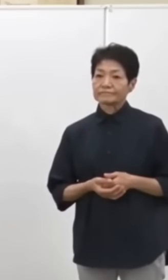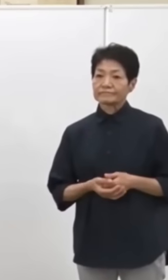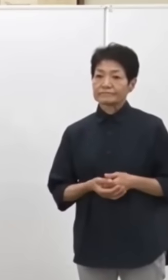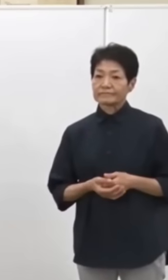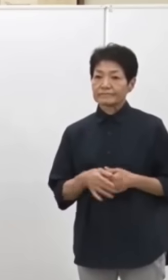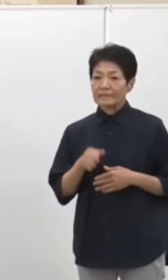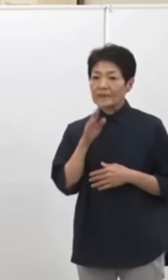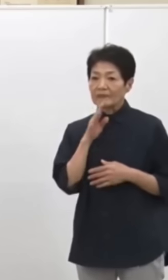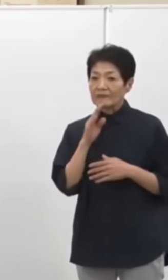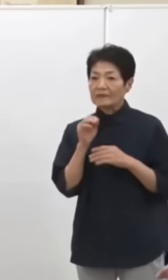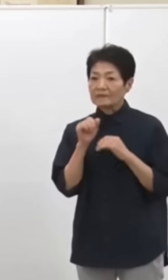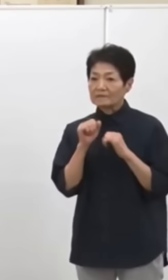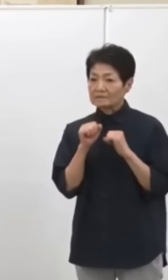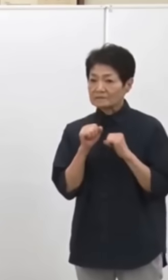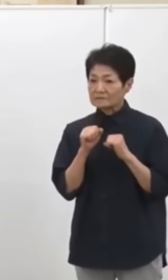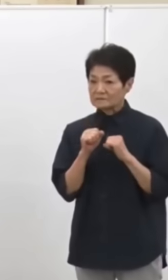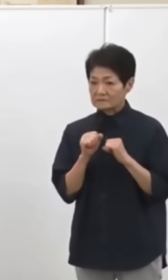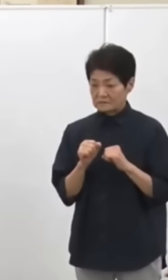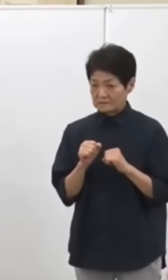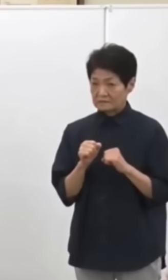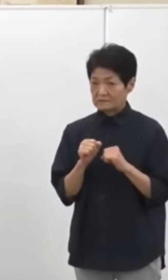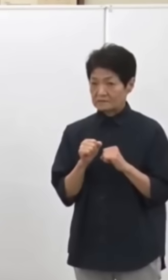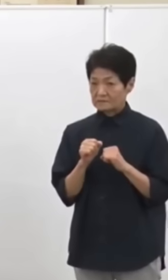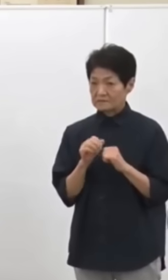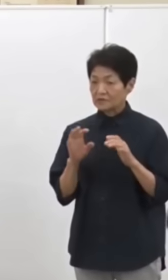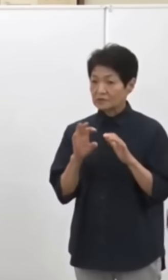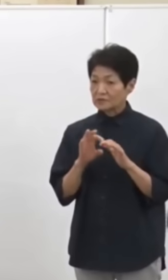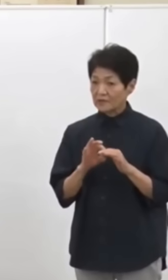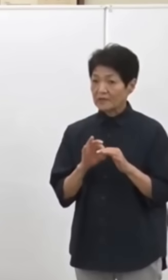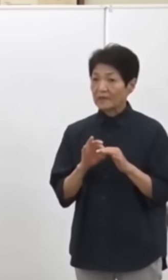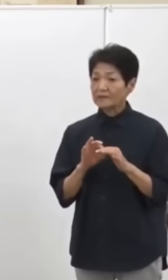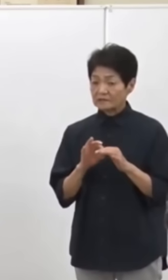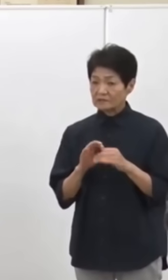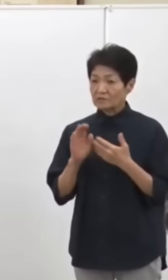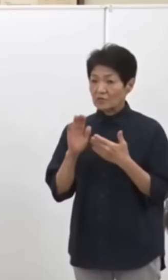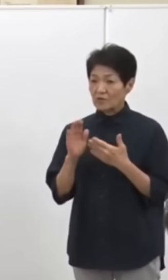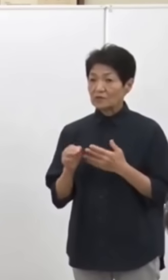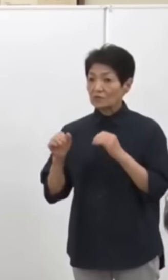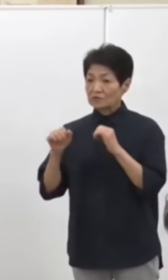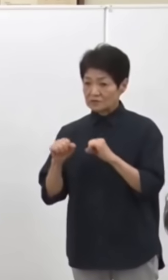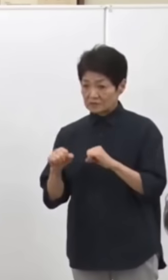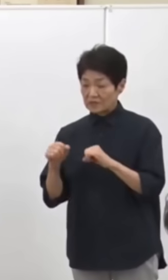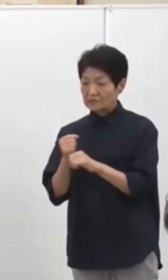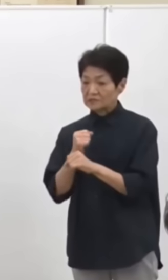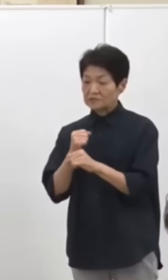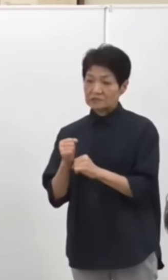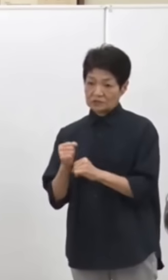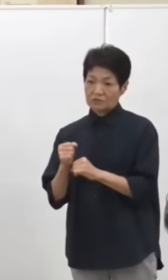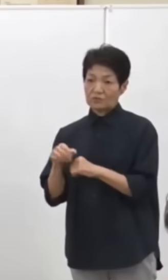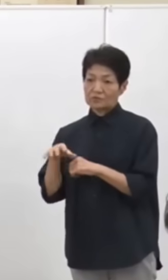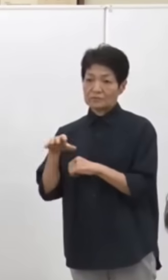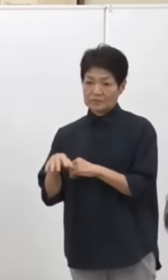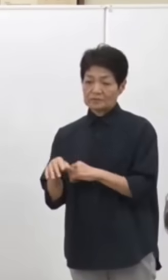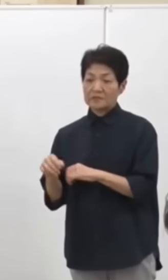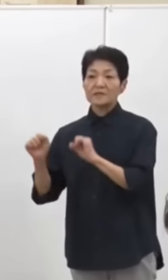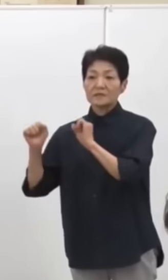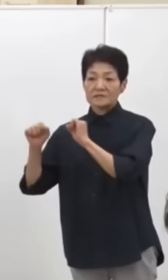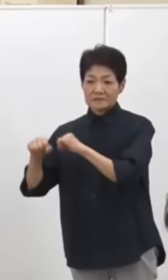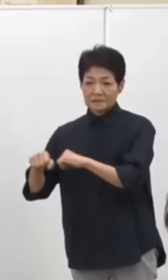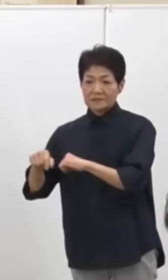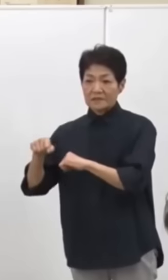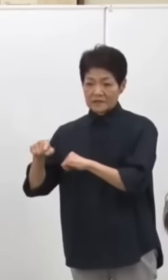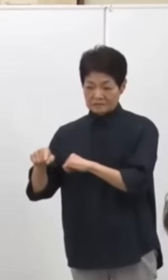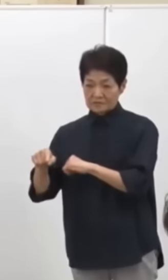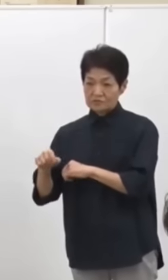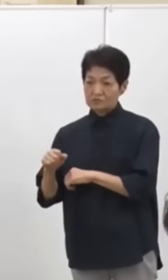実施協定が結ばれて、それから認可という、事業者に対する認可ということになると思うんですけど、でこ